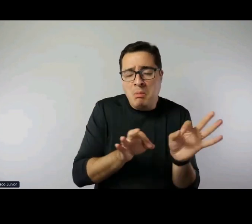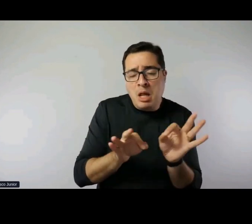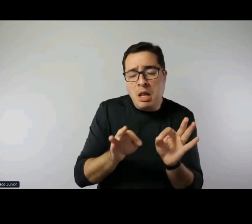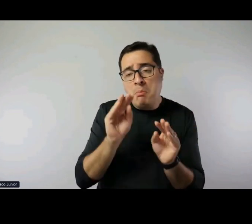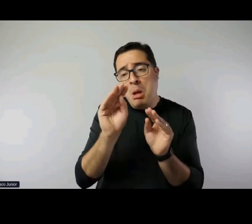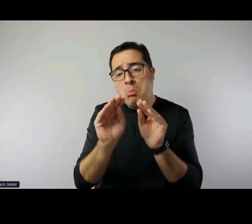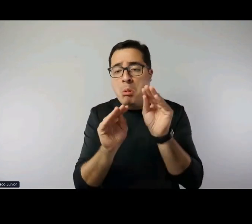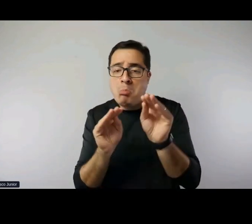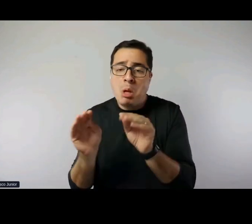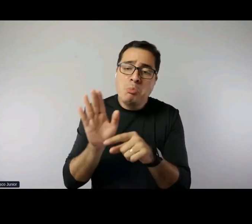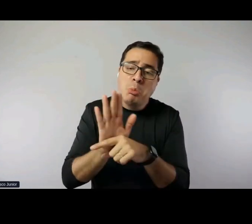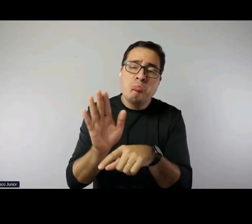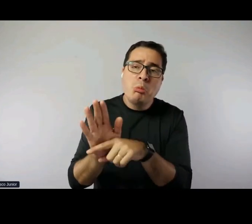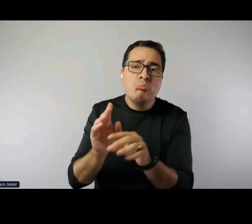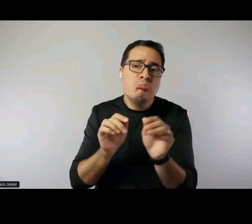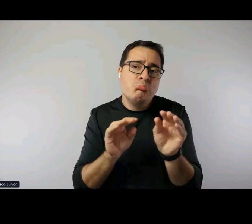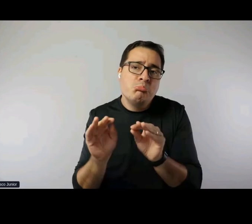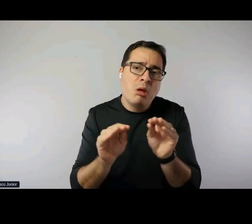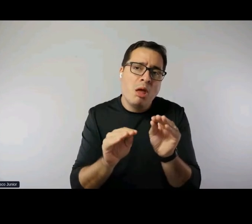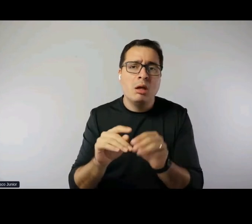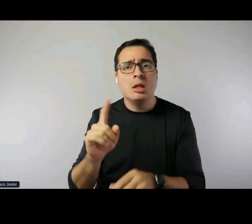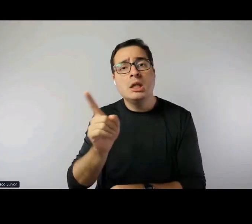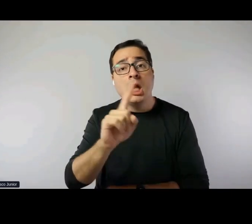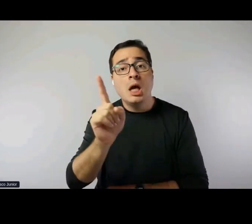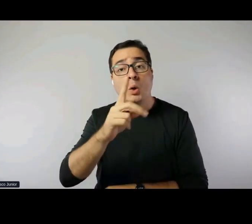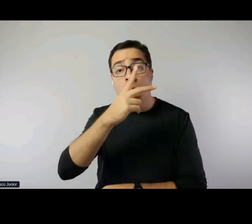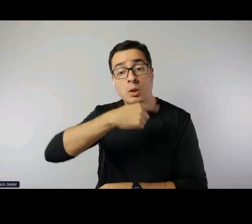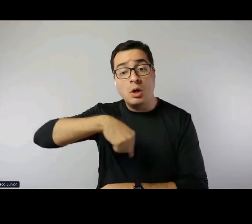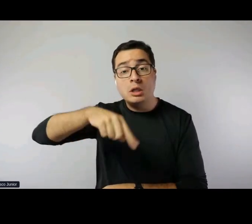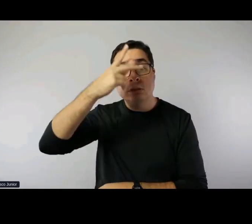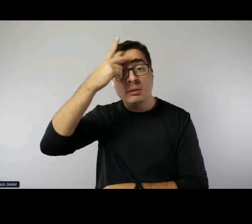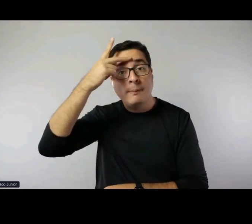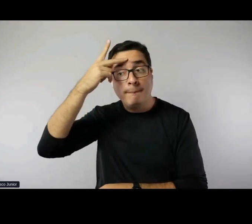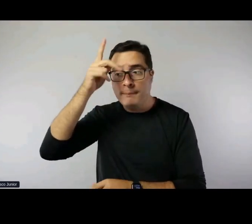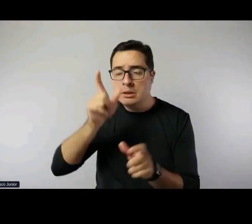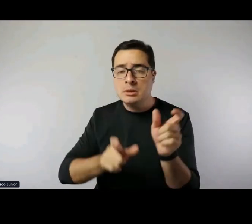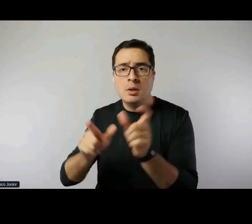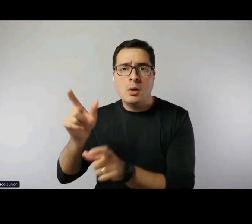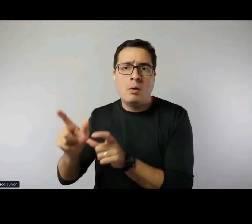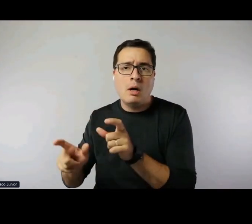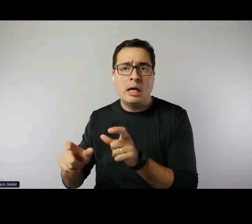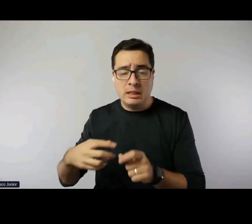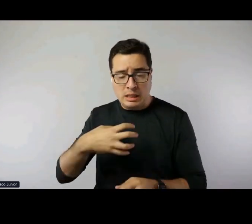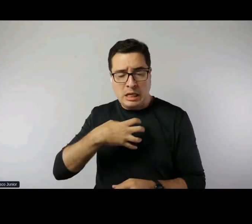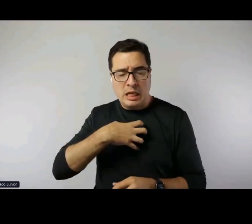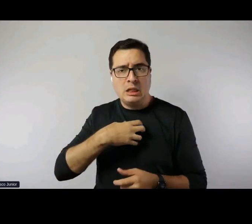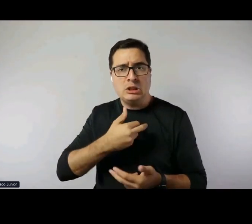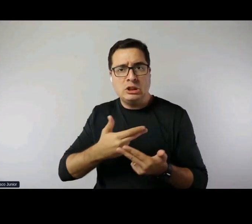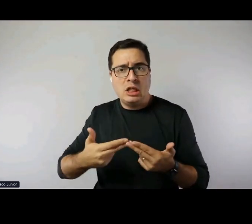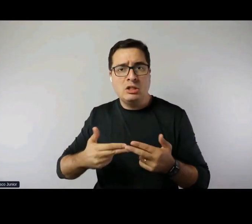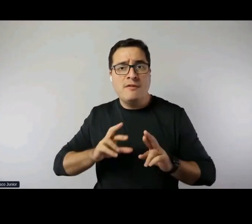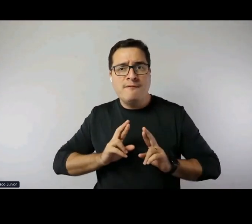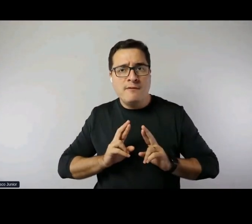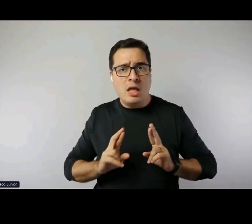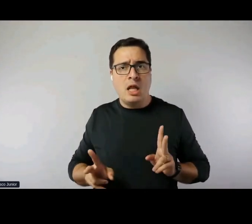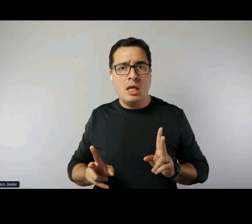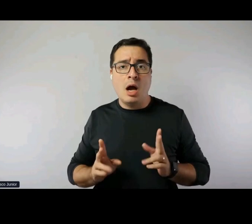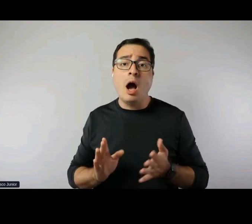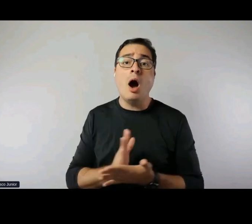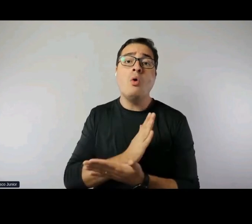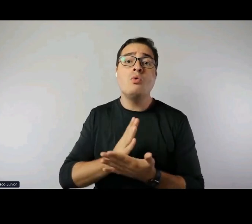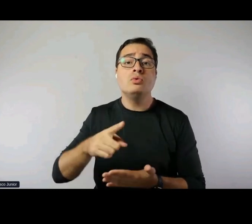ali. Não, nós somos pessoas, não é porque temos alguma característica diferente, porque alguns de nós